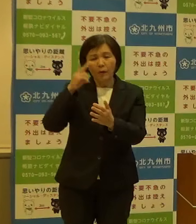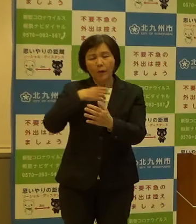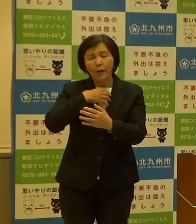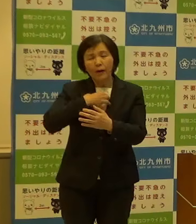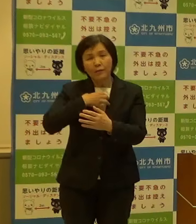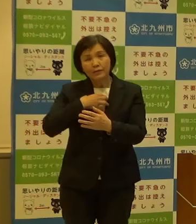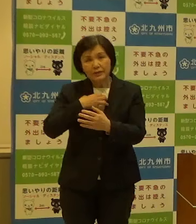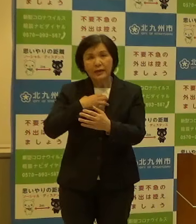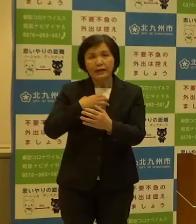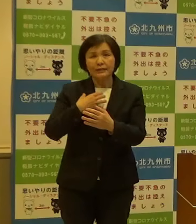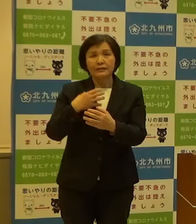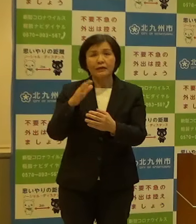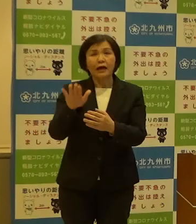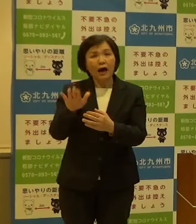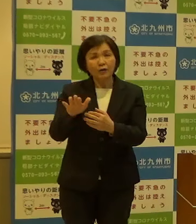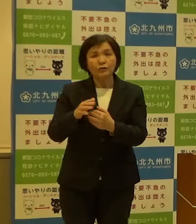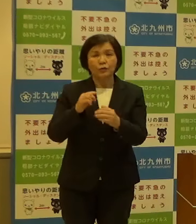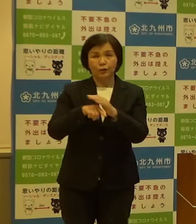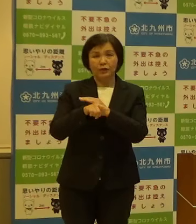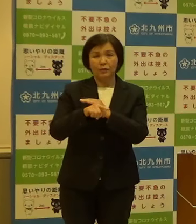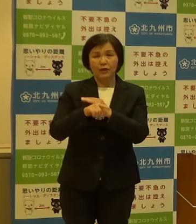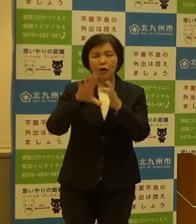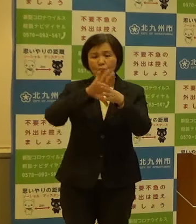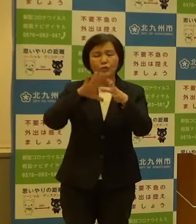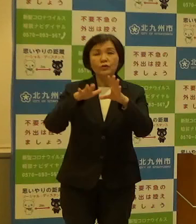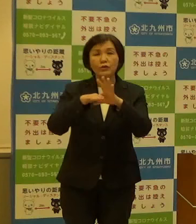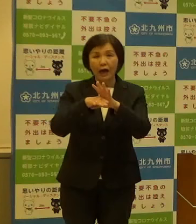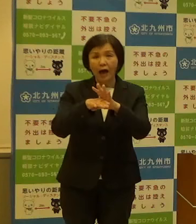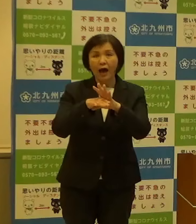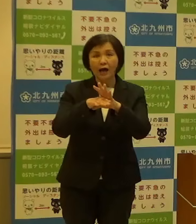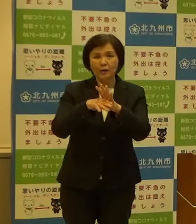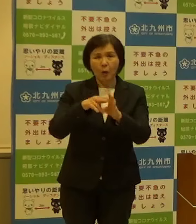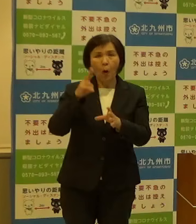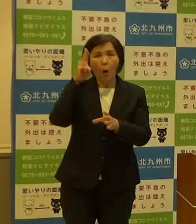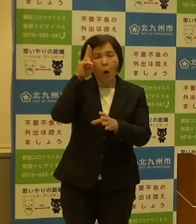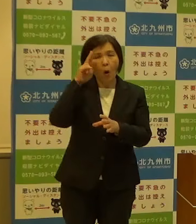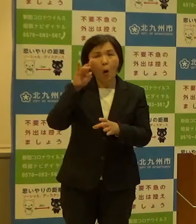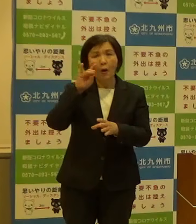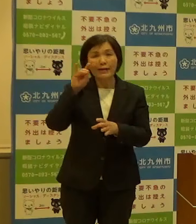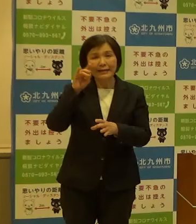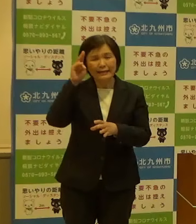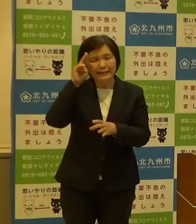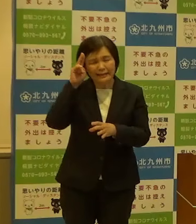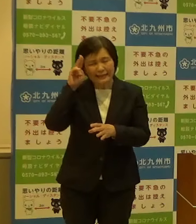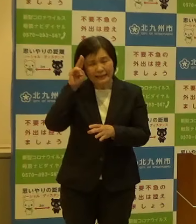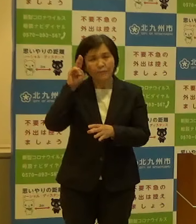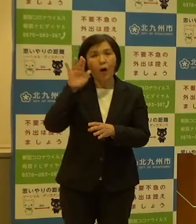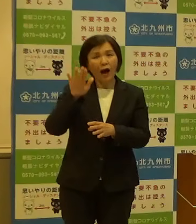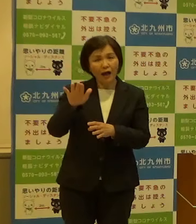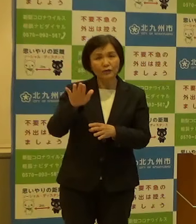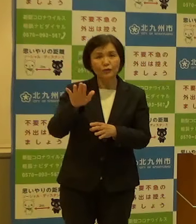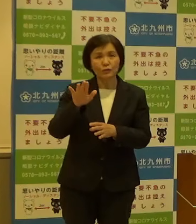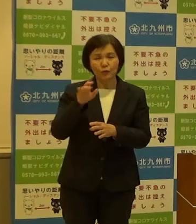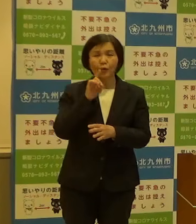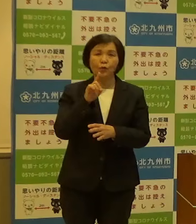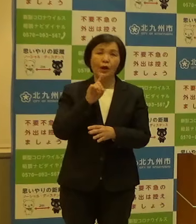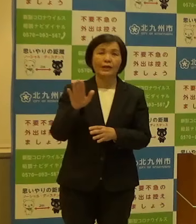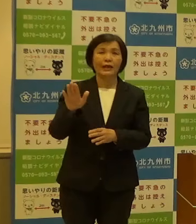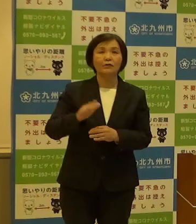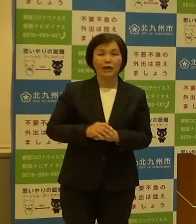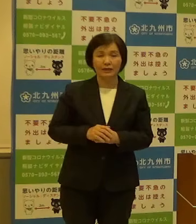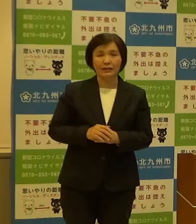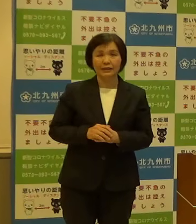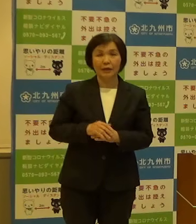ること、合わせて文化の危機でもあるわけであります。まあ、この機会にみんなで集まってコンサート